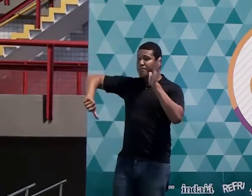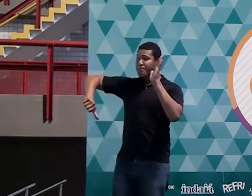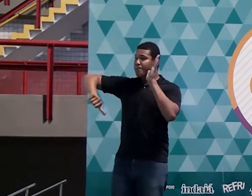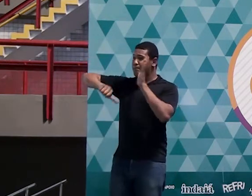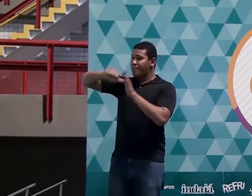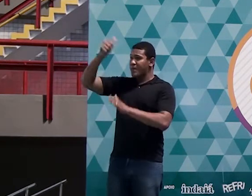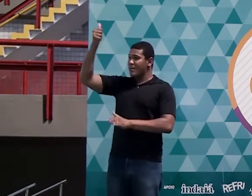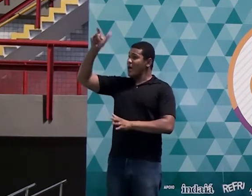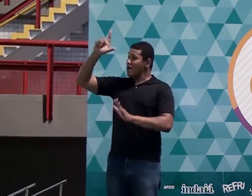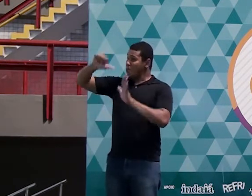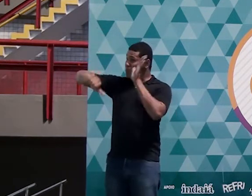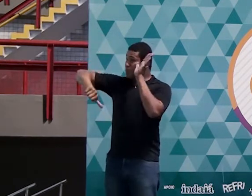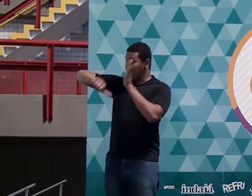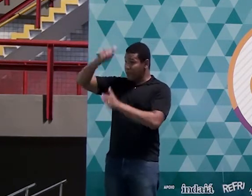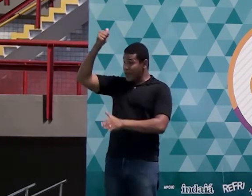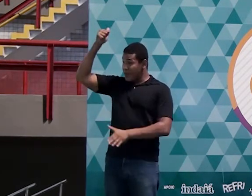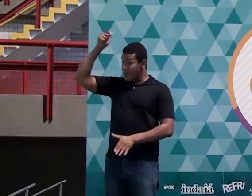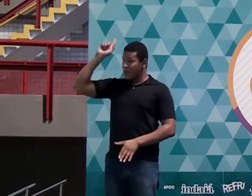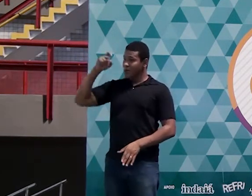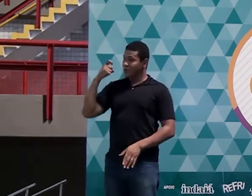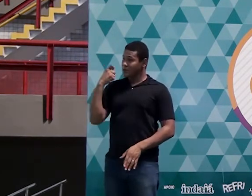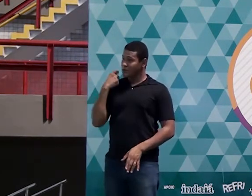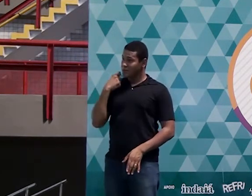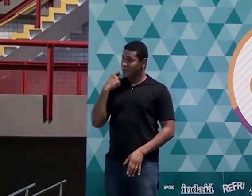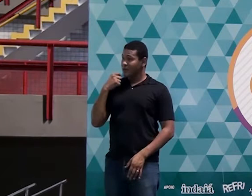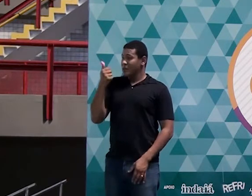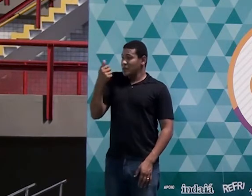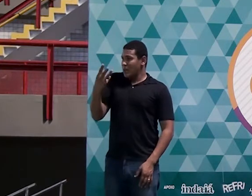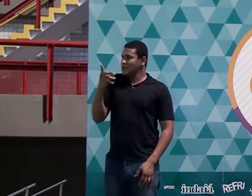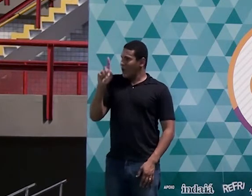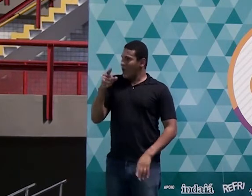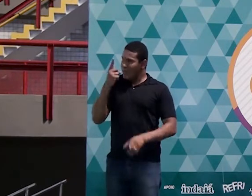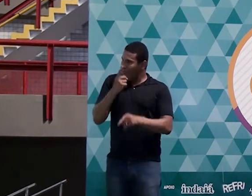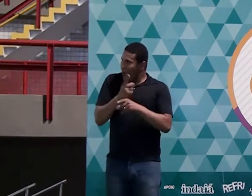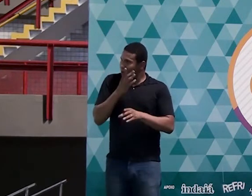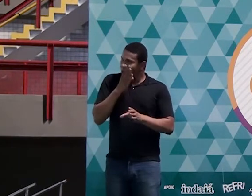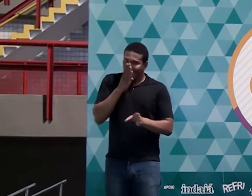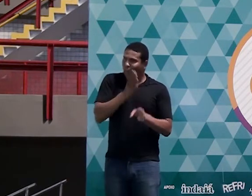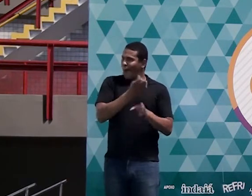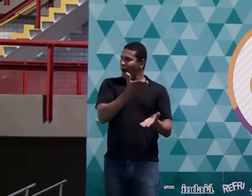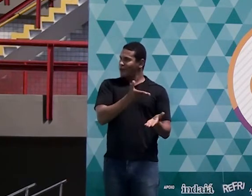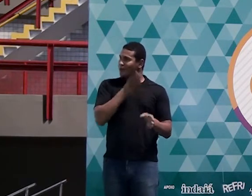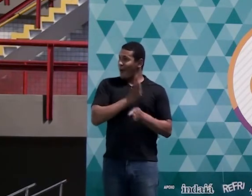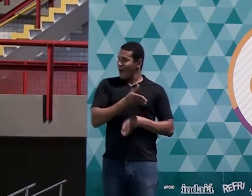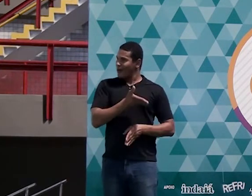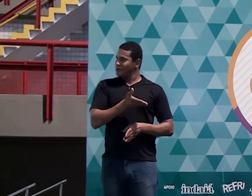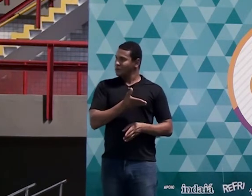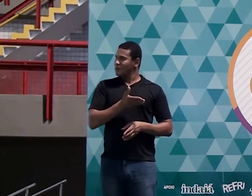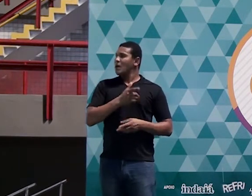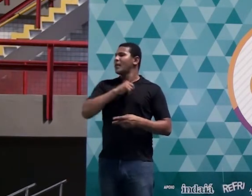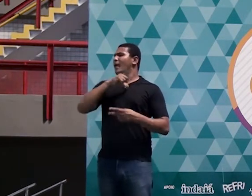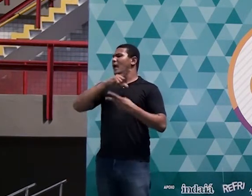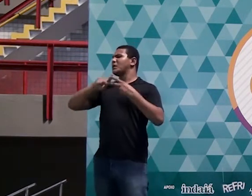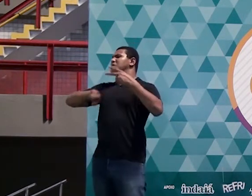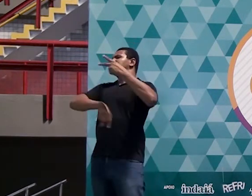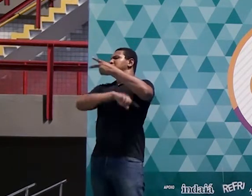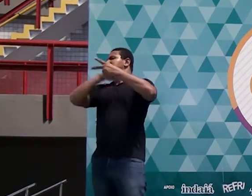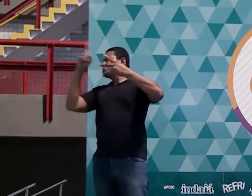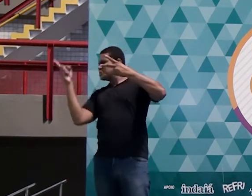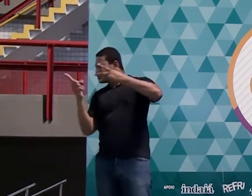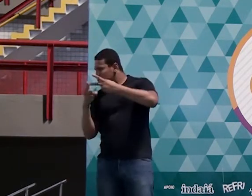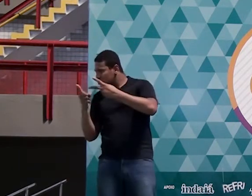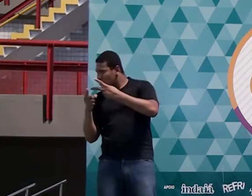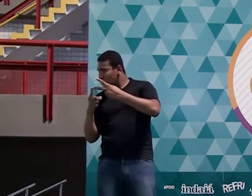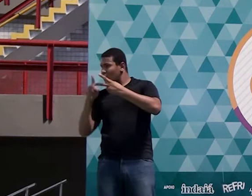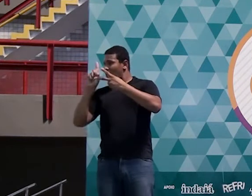nasceu por causa disso. Nós temos uma segunda sexta-feira 13, que foi nos Estados Unidos, quando houve